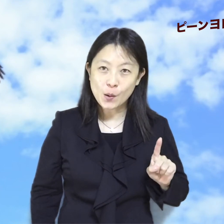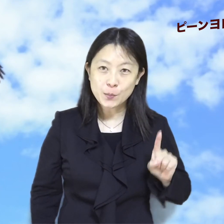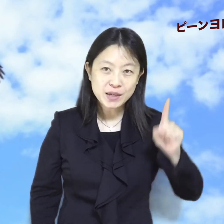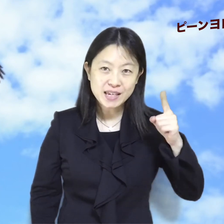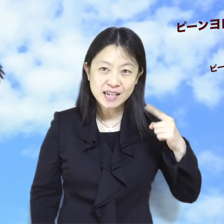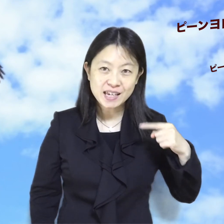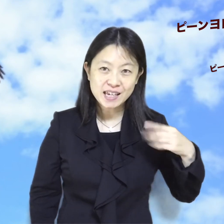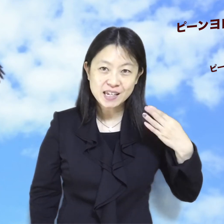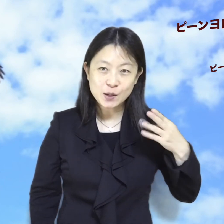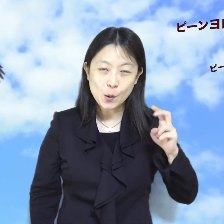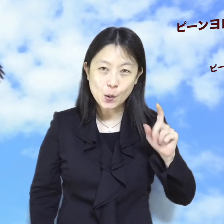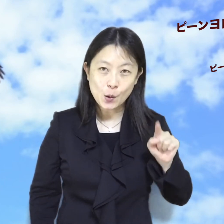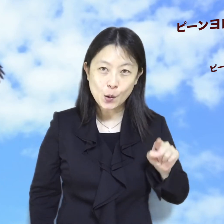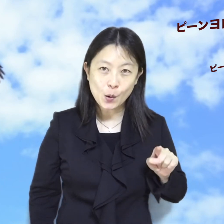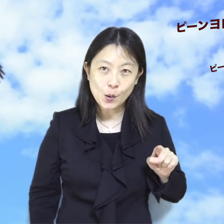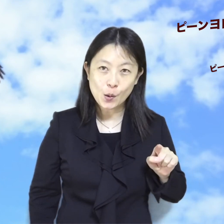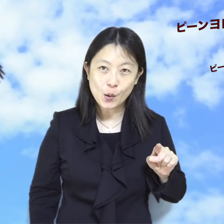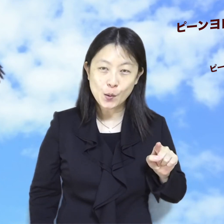ピンヨロ。